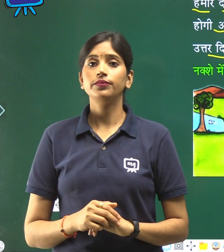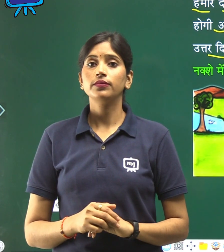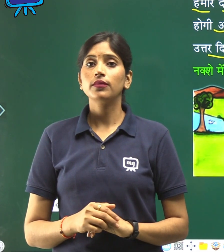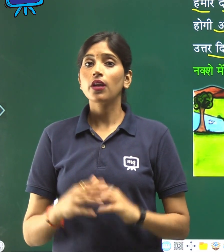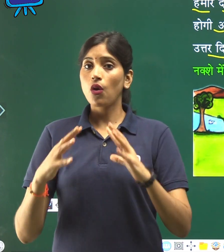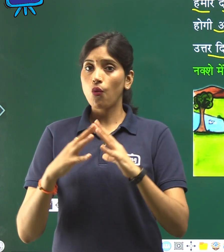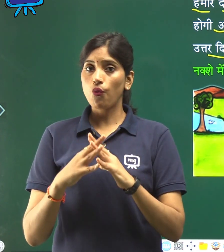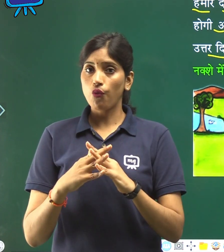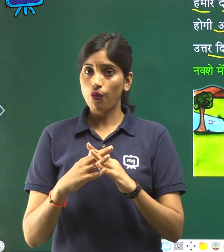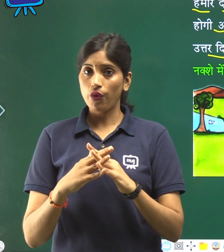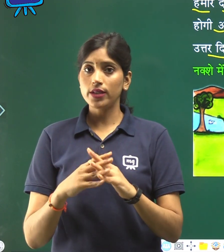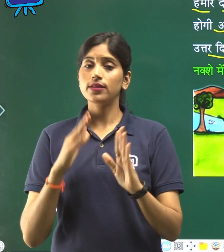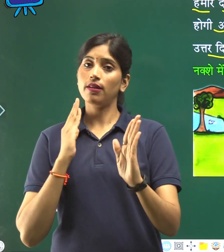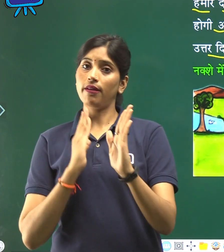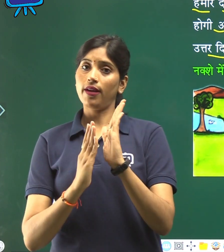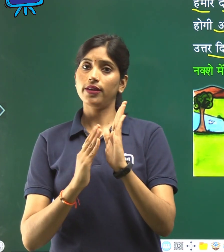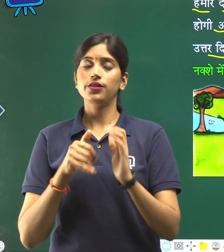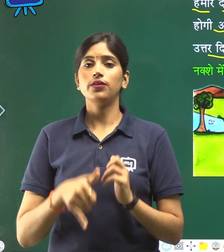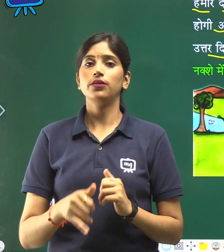पश्चिम दिशा,